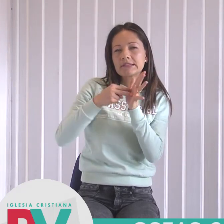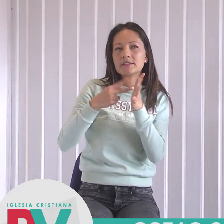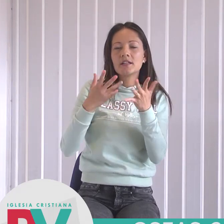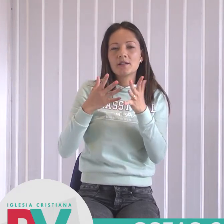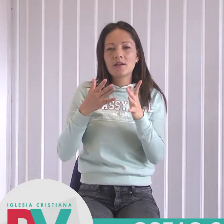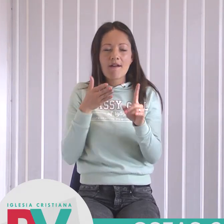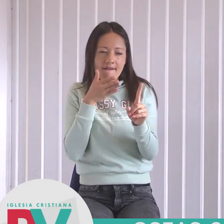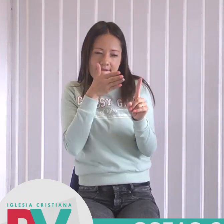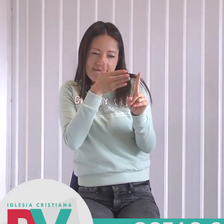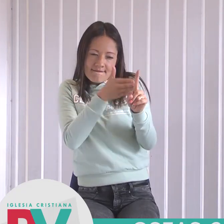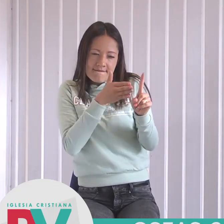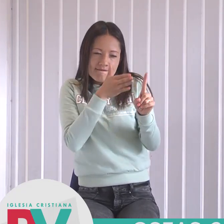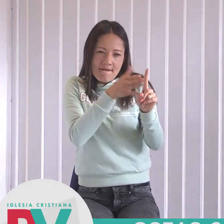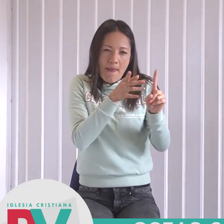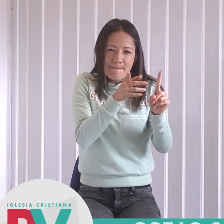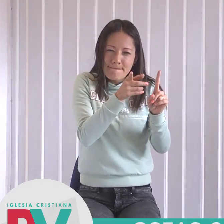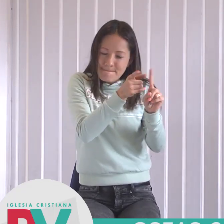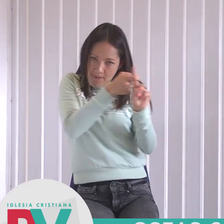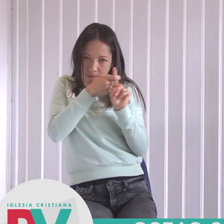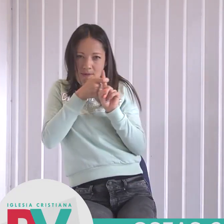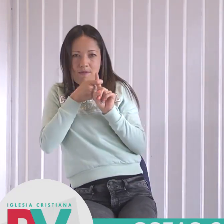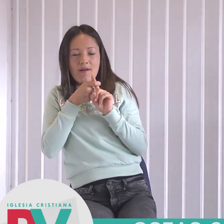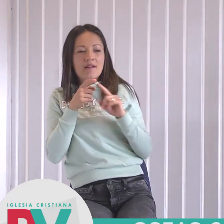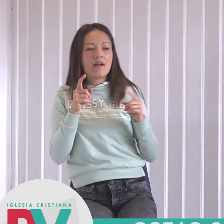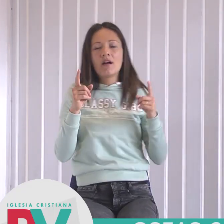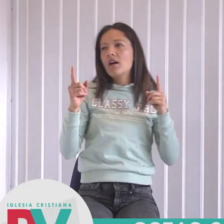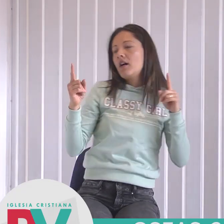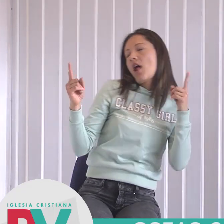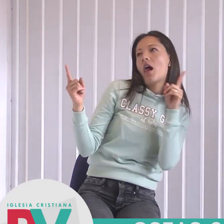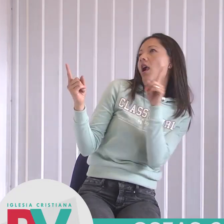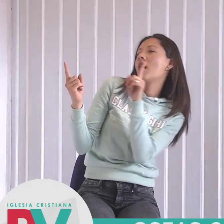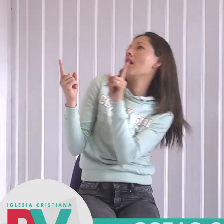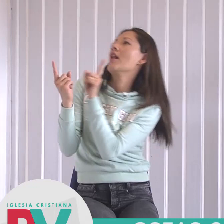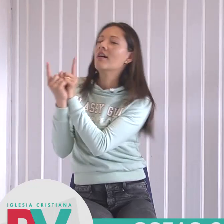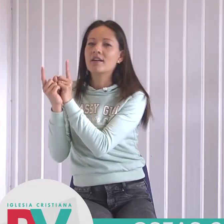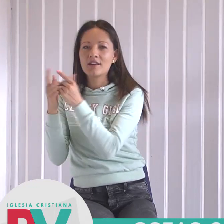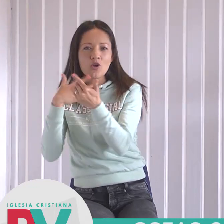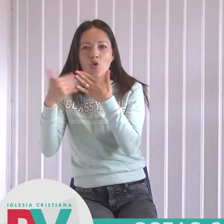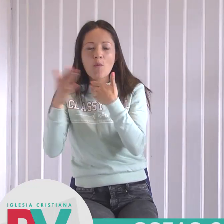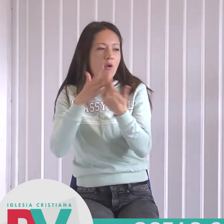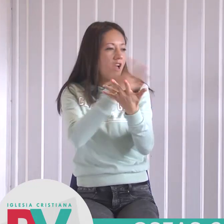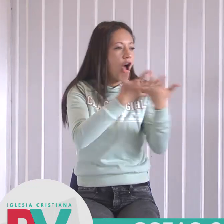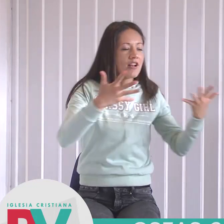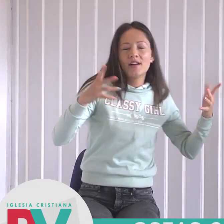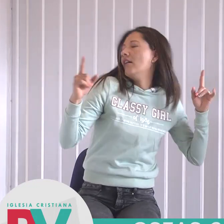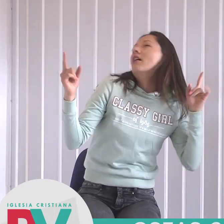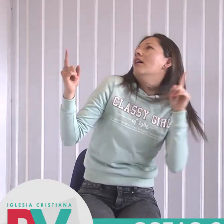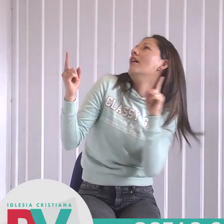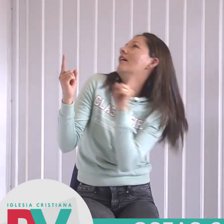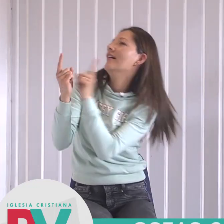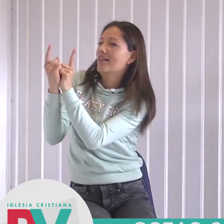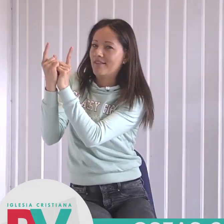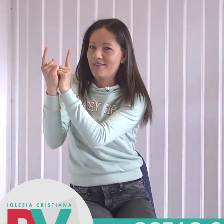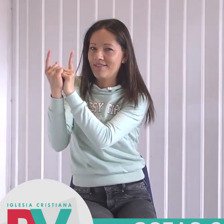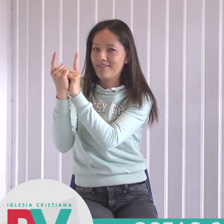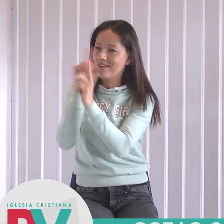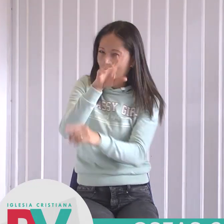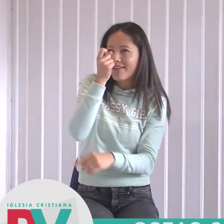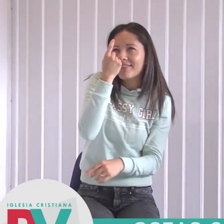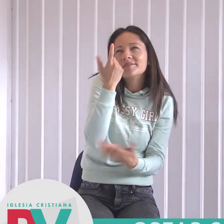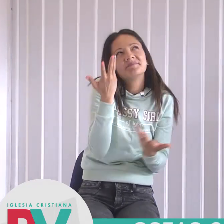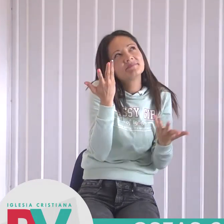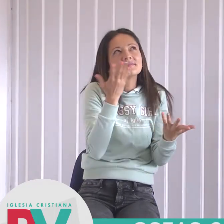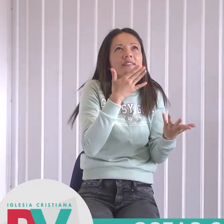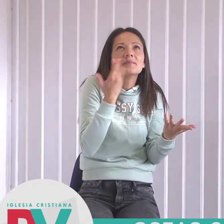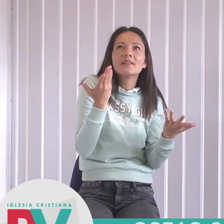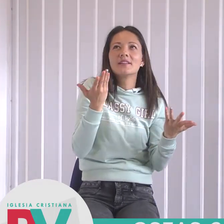como cautivar de tal forma que lo siga, que vaya atrás de él sin importar lo que está ocurriendo. Para que me entienda mejor,